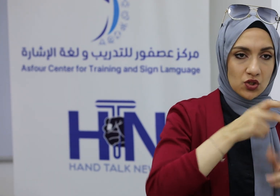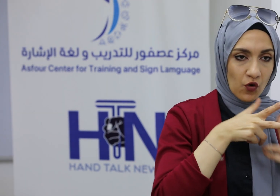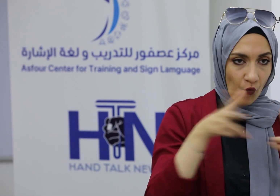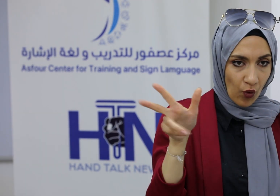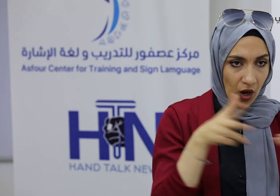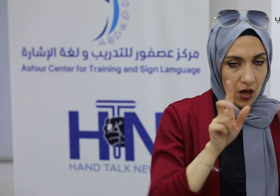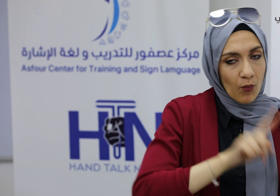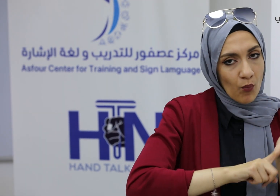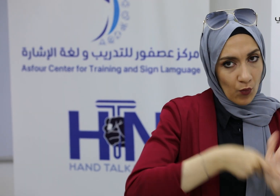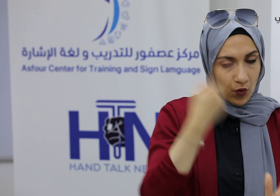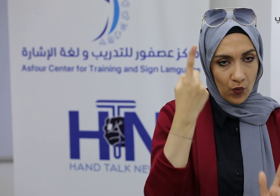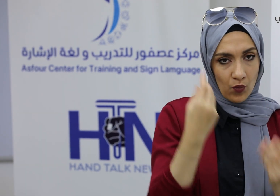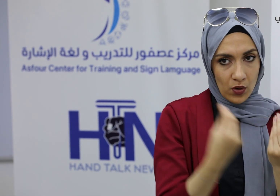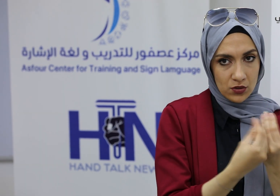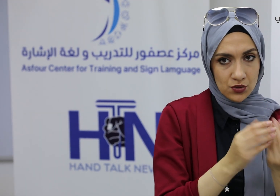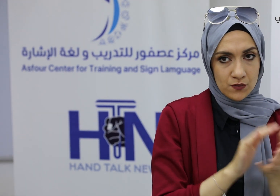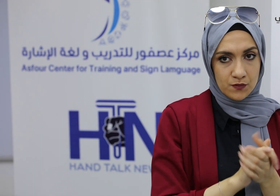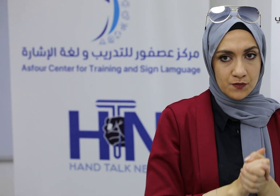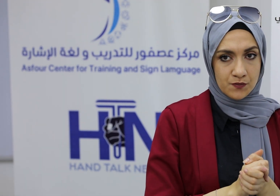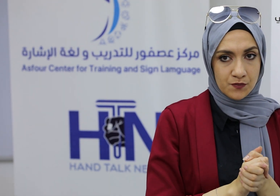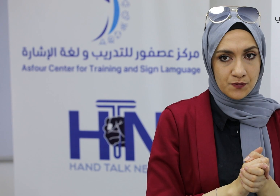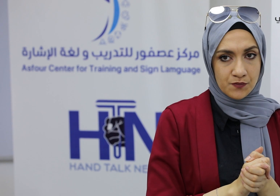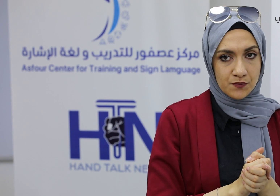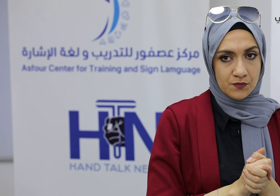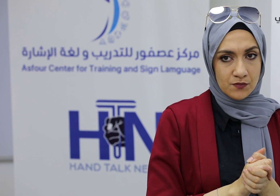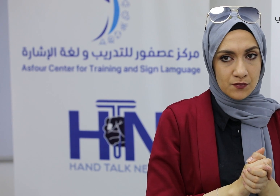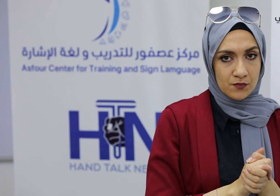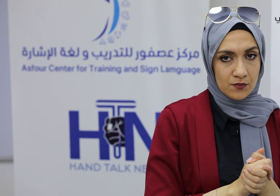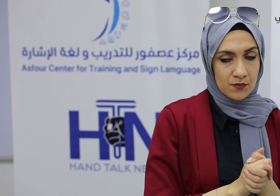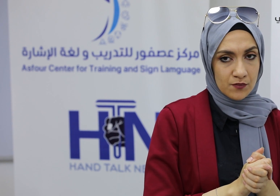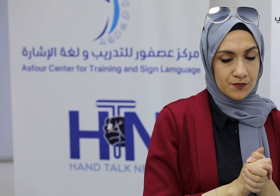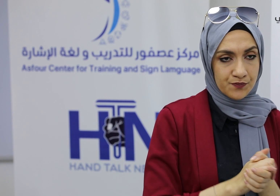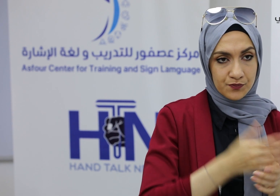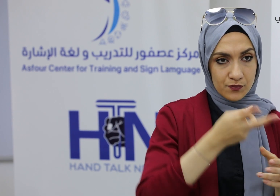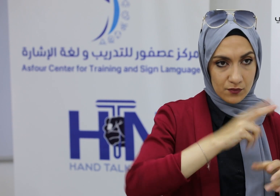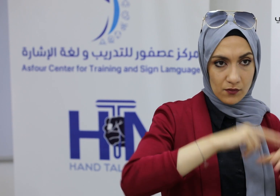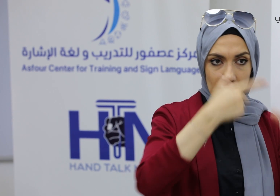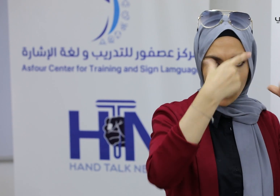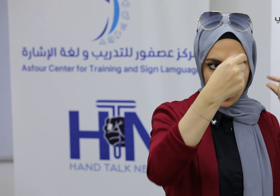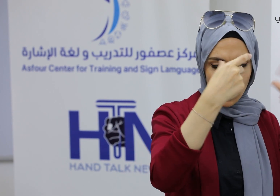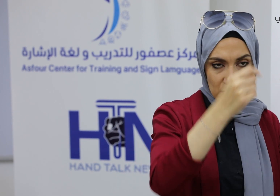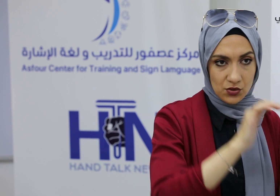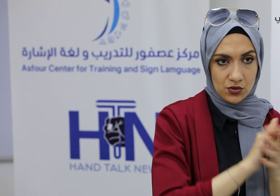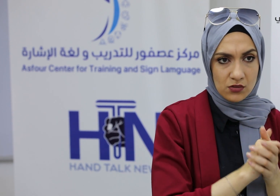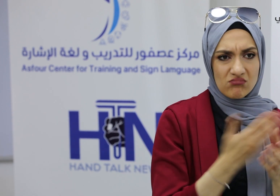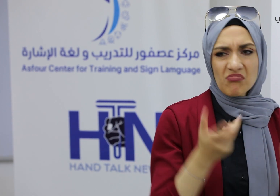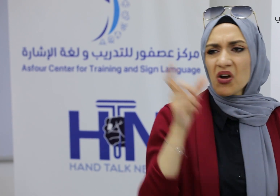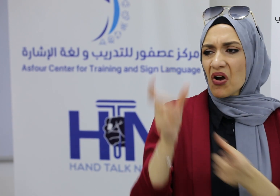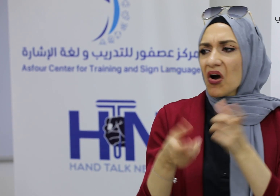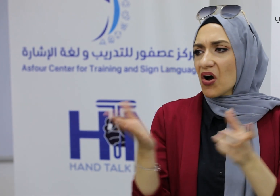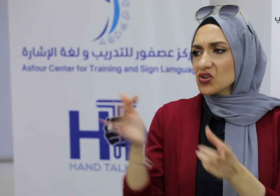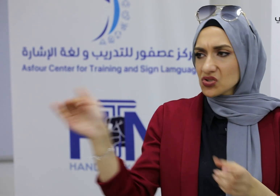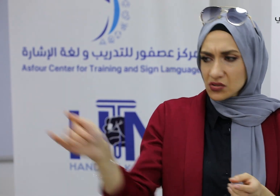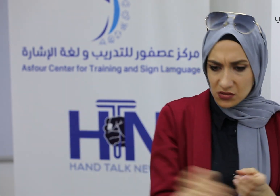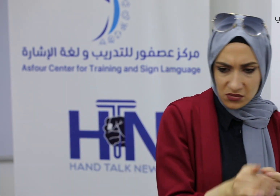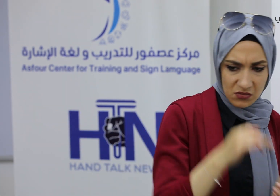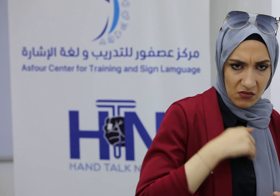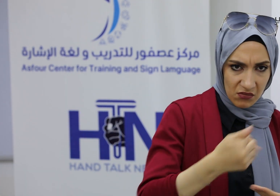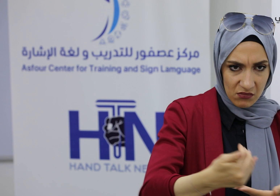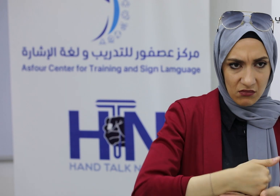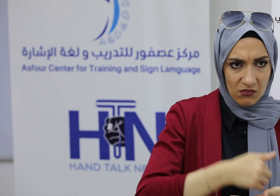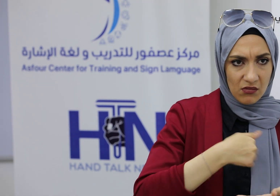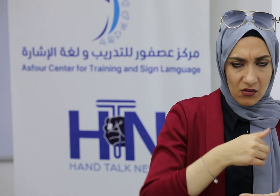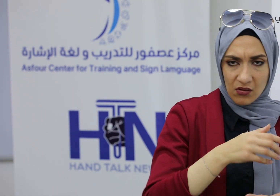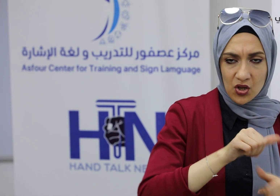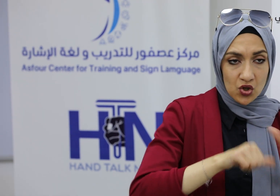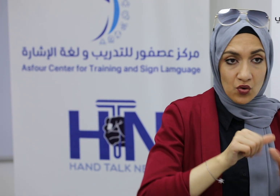بالبداية رح نبلش مع طلبة الصحافة والإعلام. خريجين طلبة. خريجين نعم. هلا أي واحد يجي يقول لك إذا كان مؤسسة